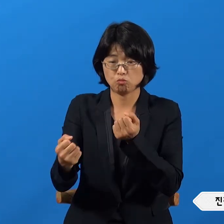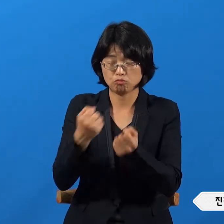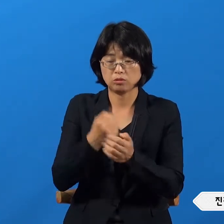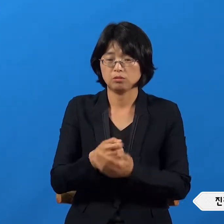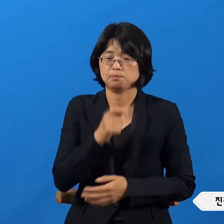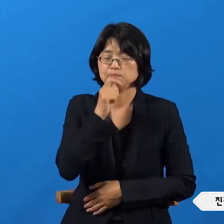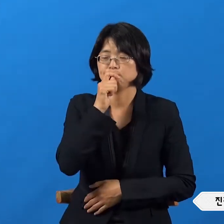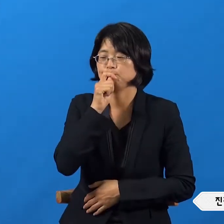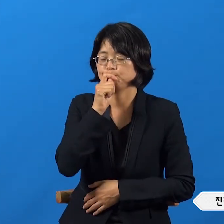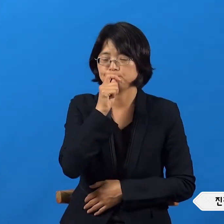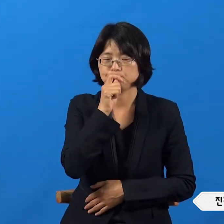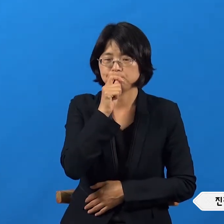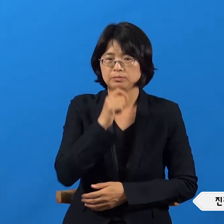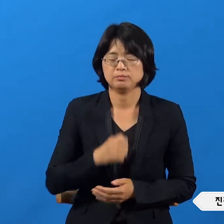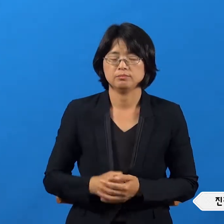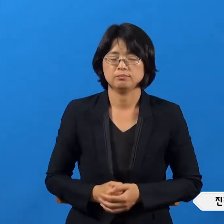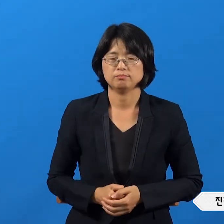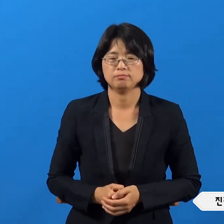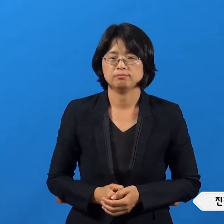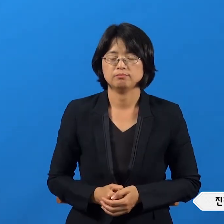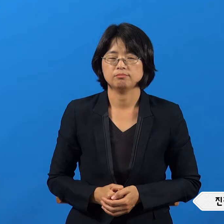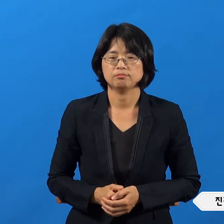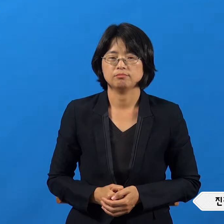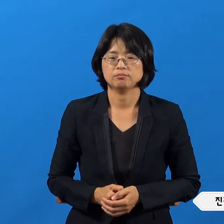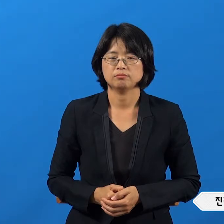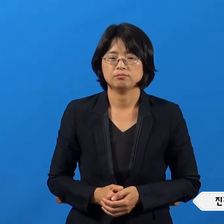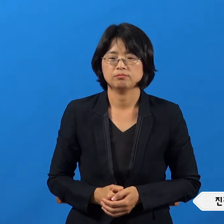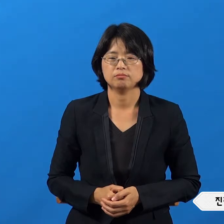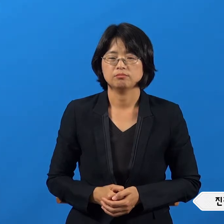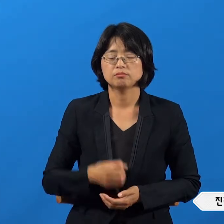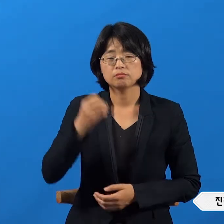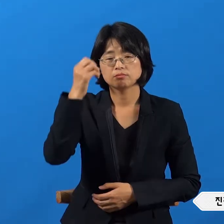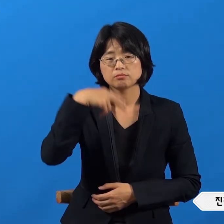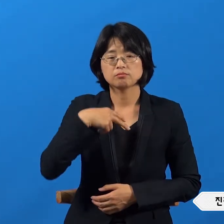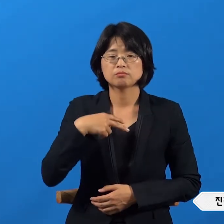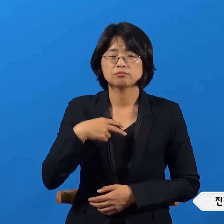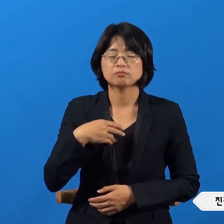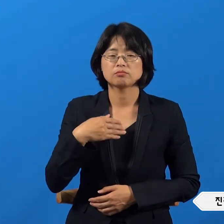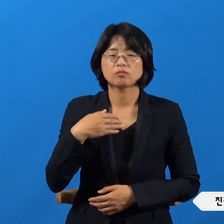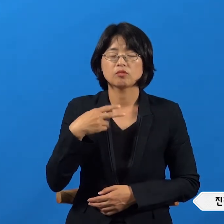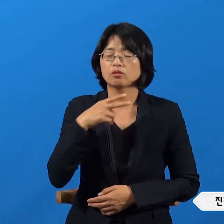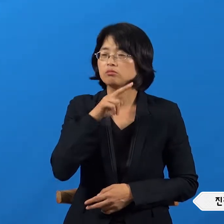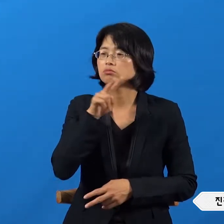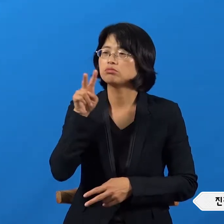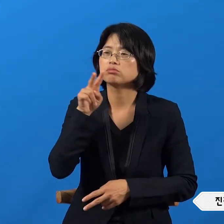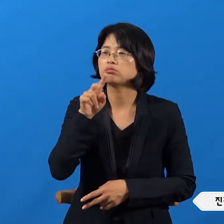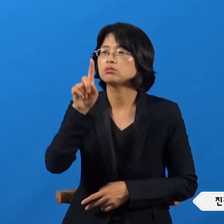않고 우리는 다 같이 쉬고 있습니다. 1, 2, 3.